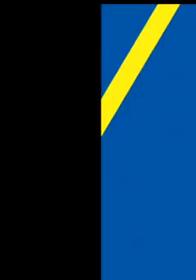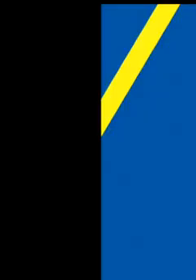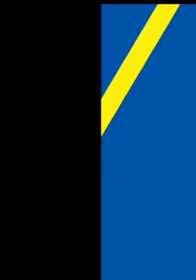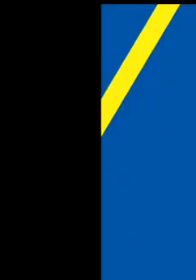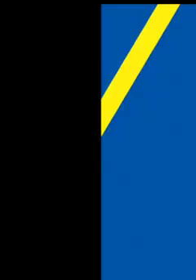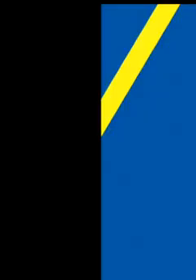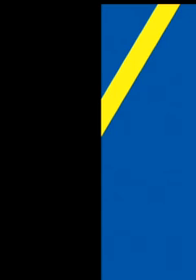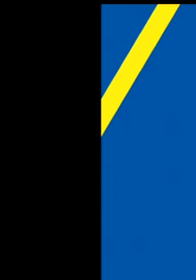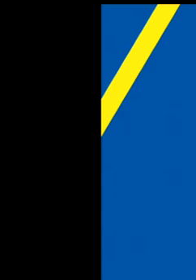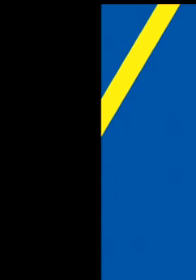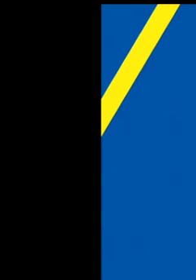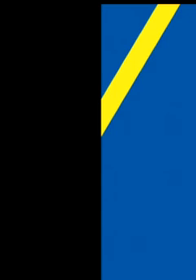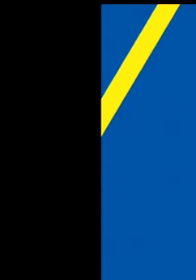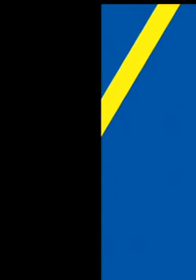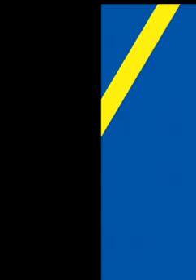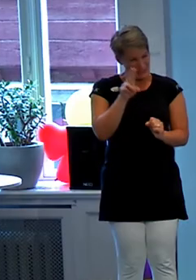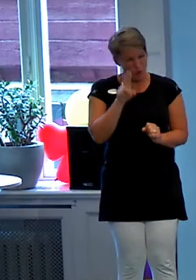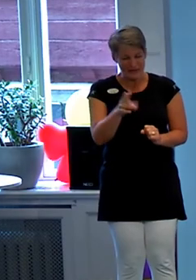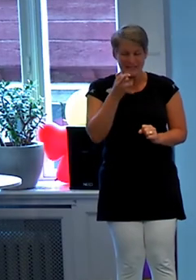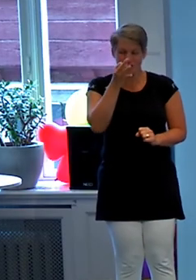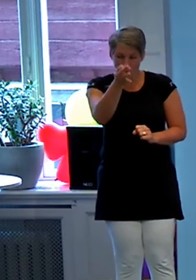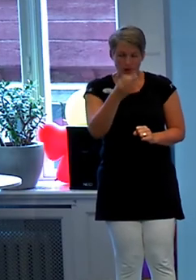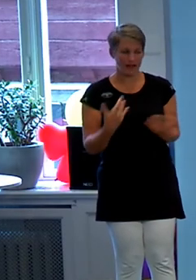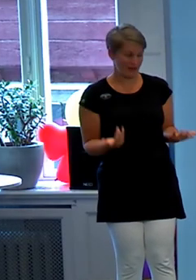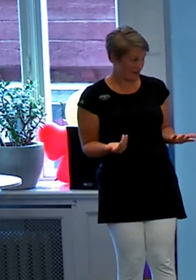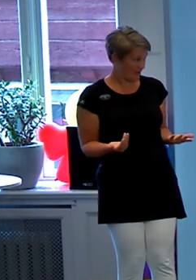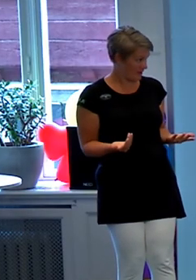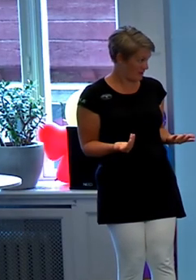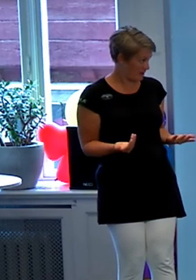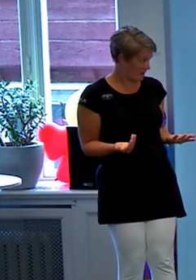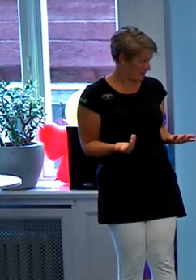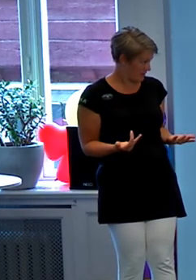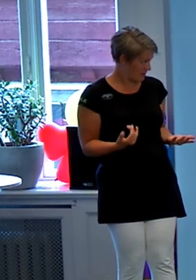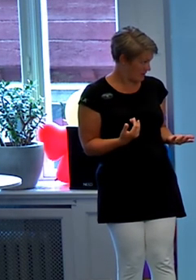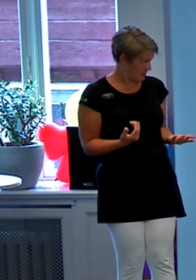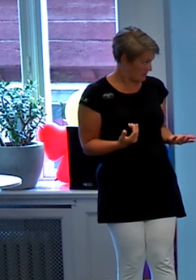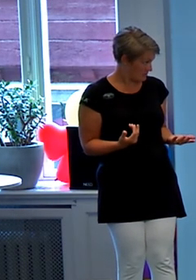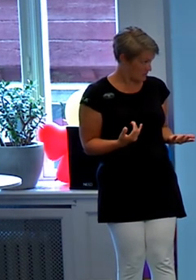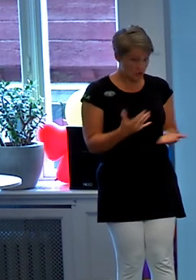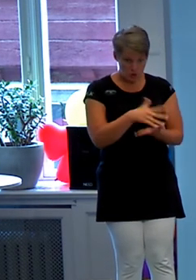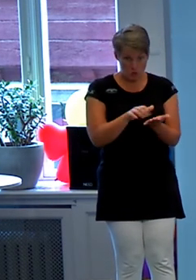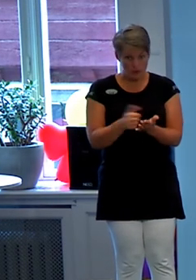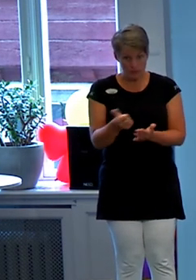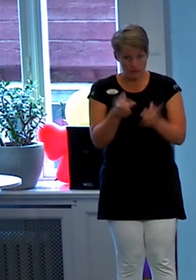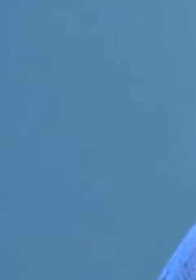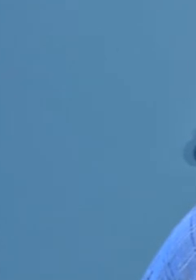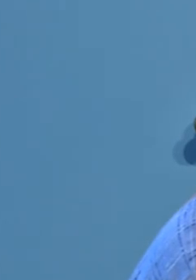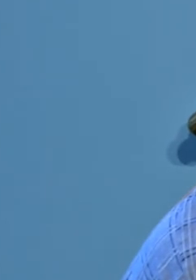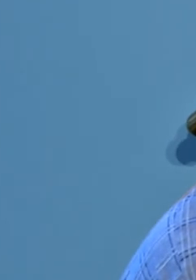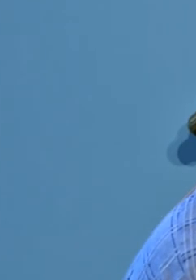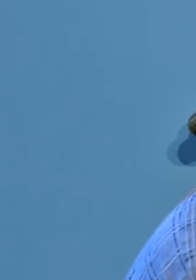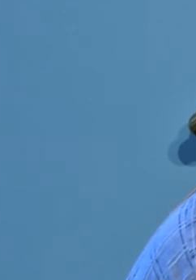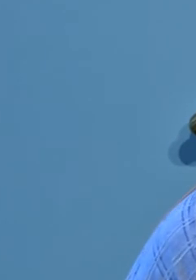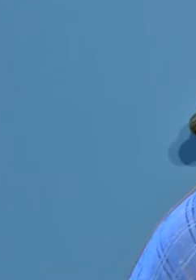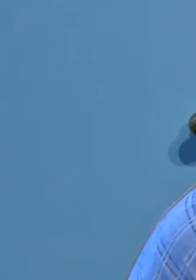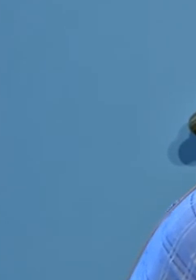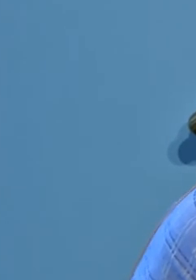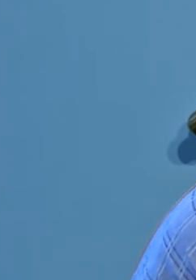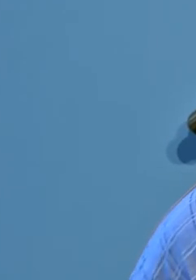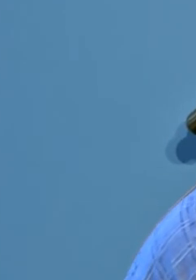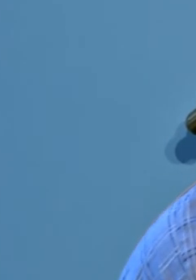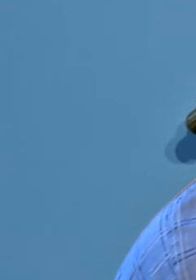Vi har ju berört ämnet, men om vi går på den konkreta frågan, är det någonting vi ska skaffa oss, eller det vore bara onödigt att bygga upp en sån